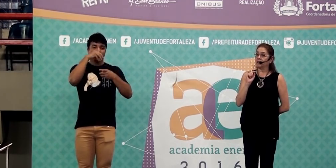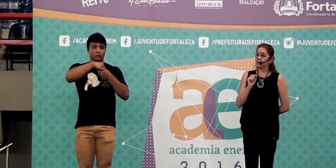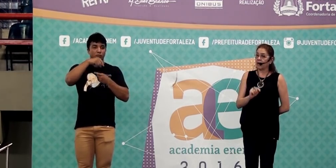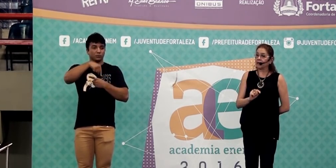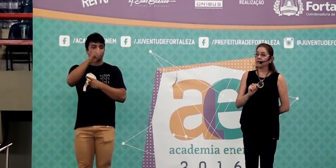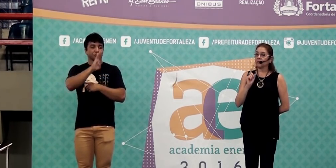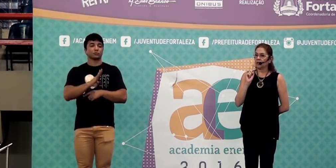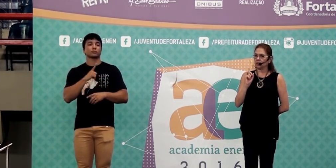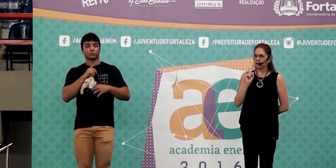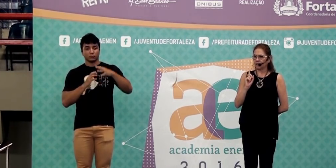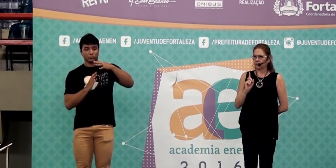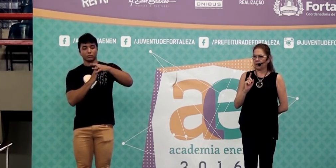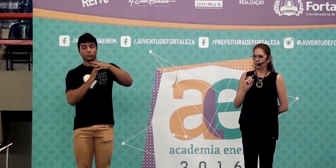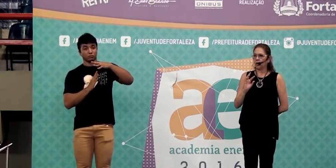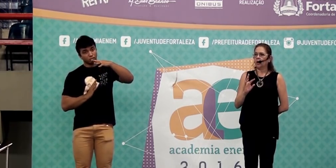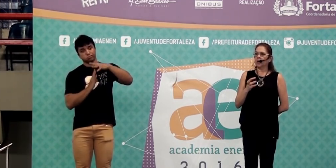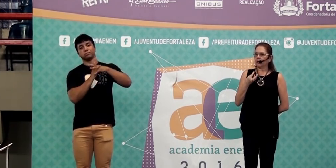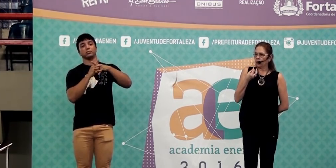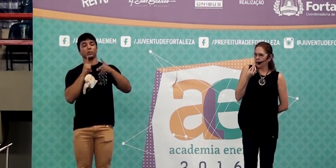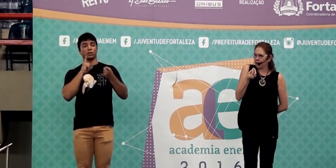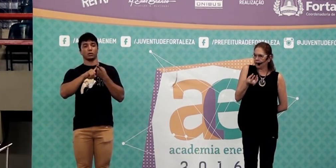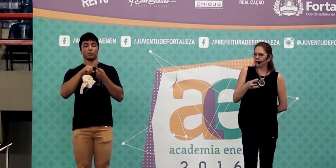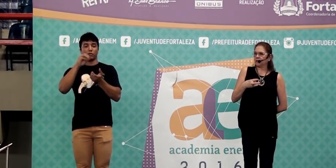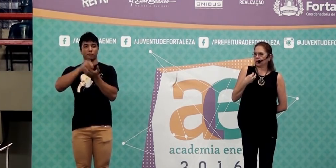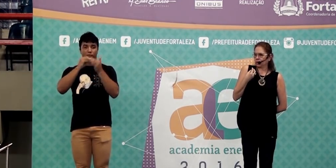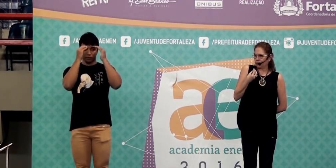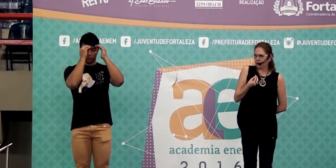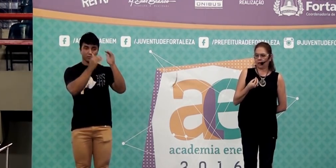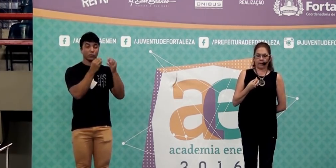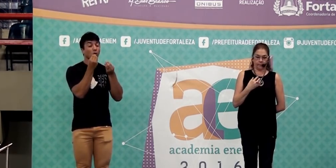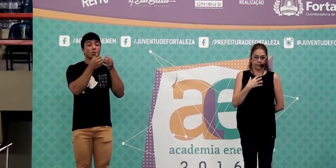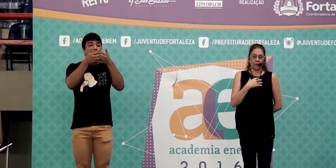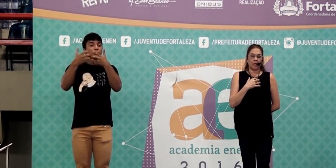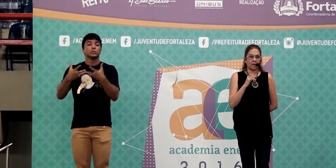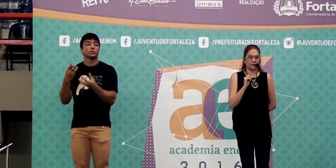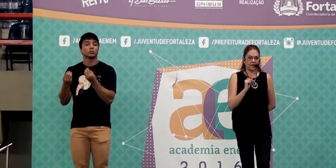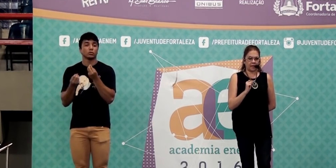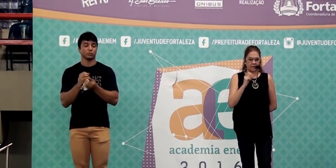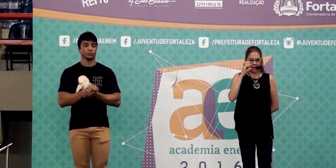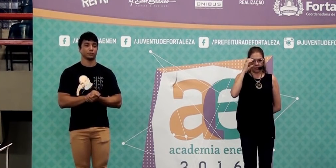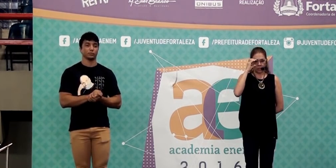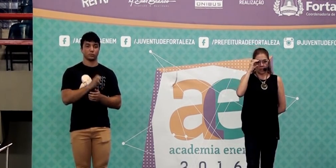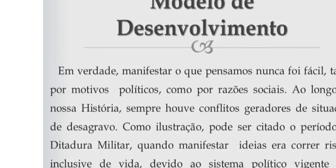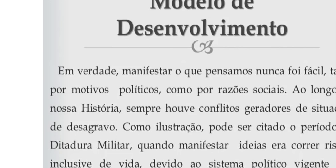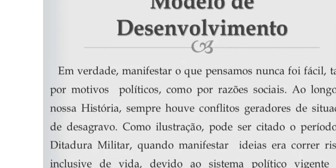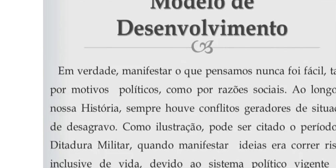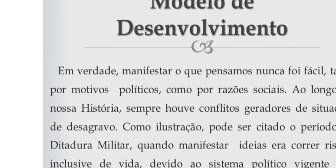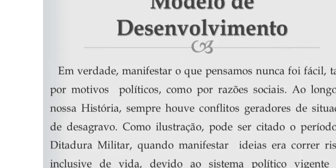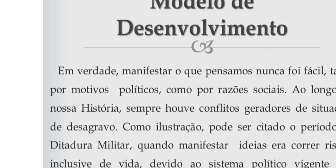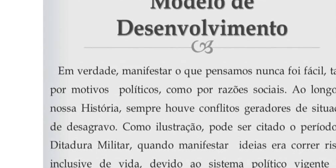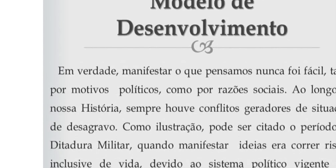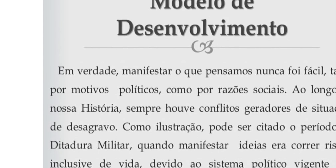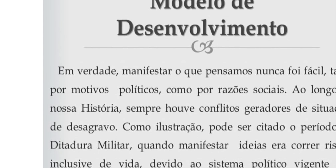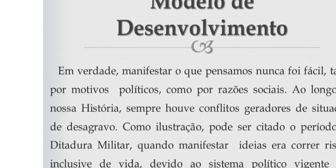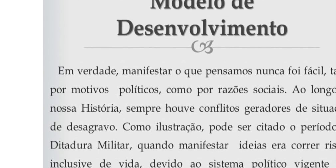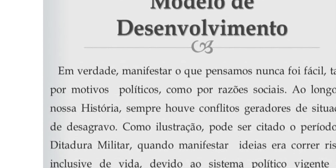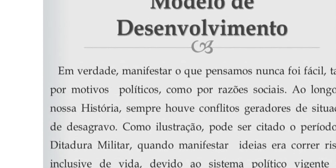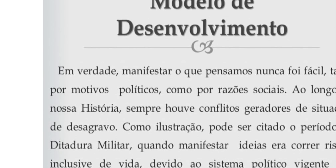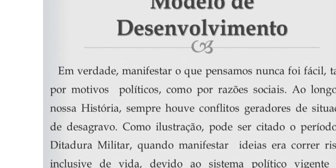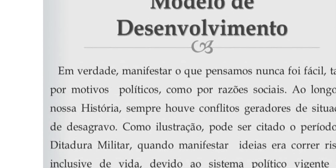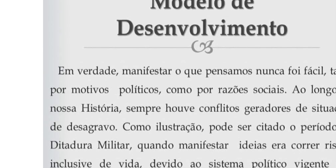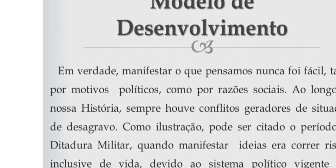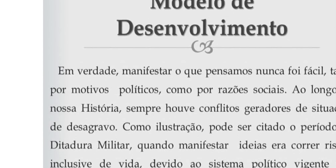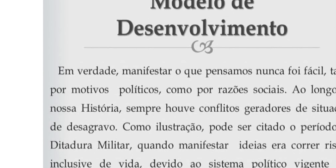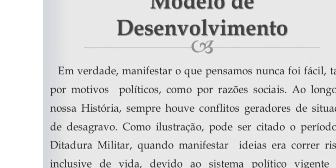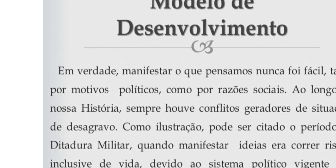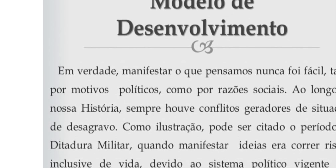tem excesso e tem desrespeito. Olha como é que ele se justifica. Em verdade, manifestar o que